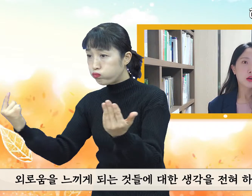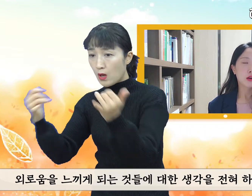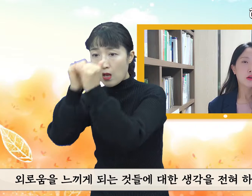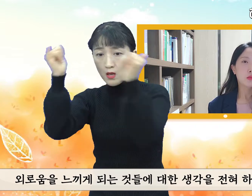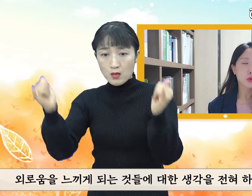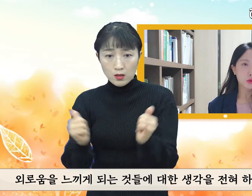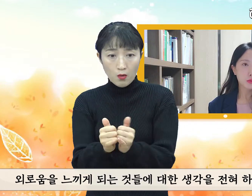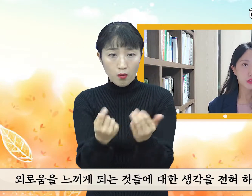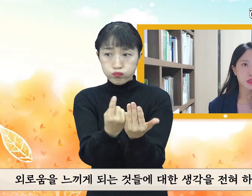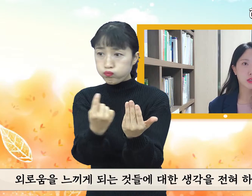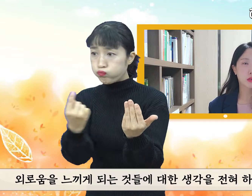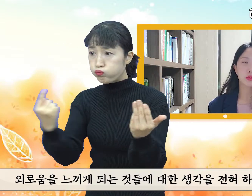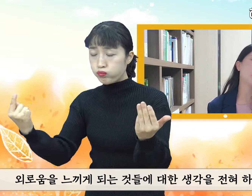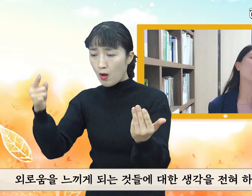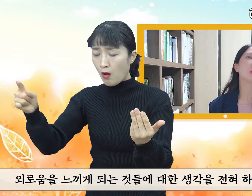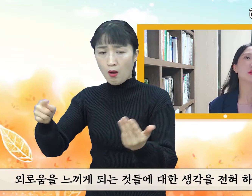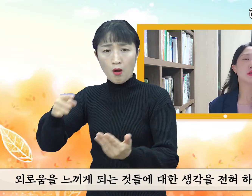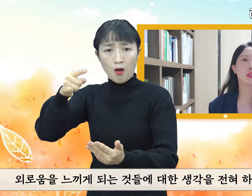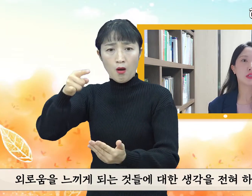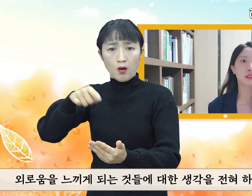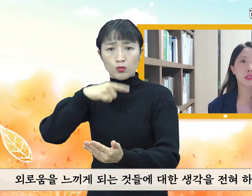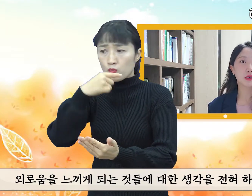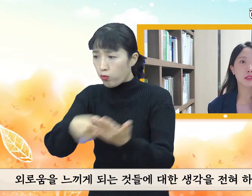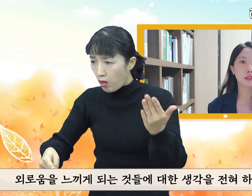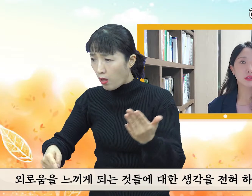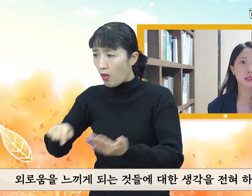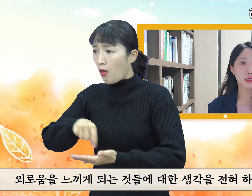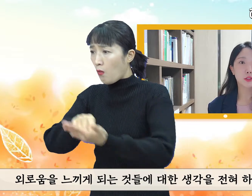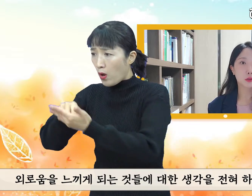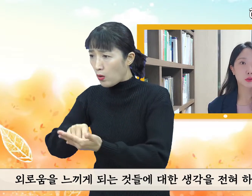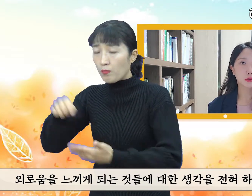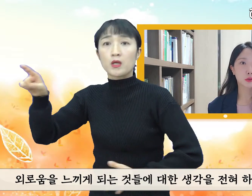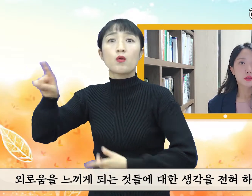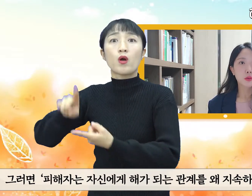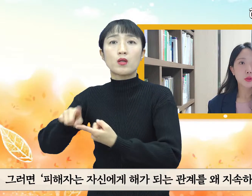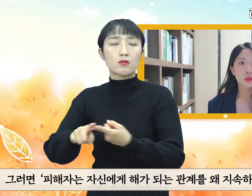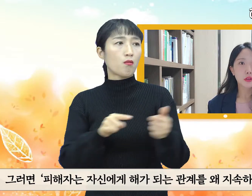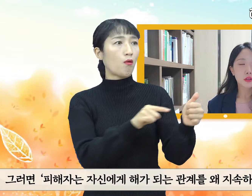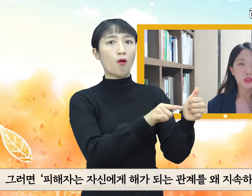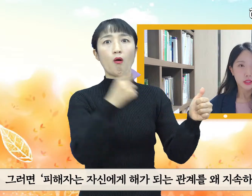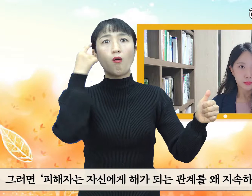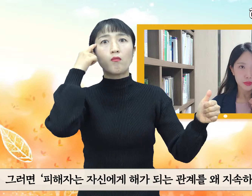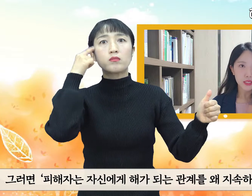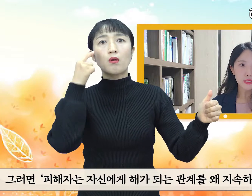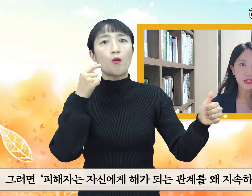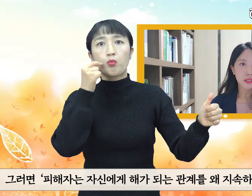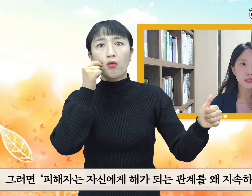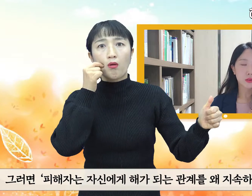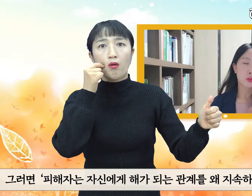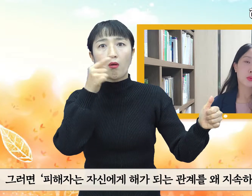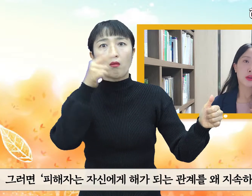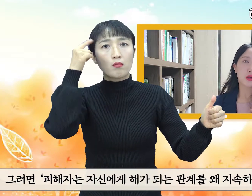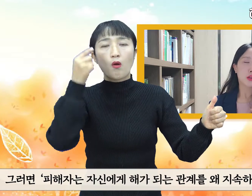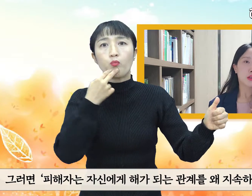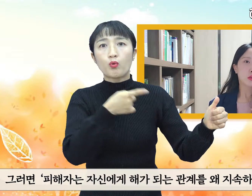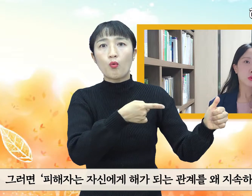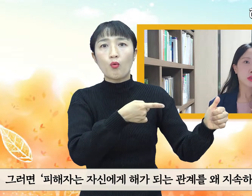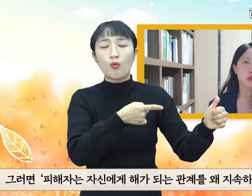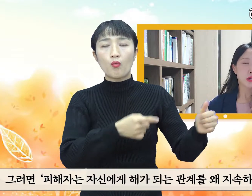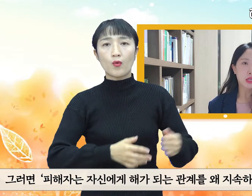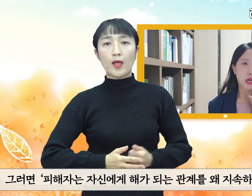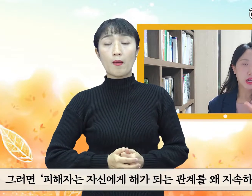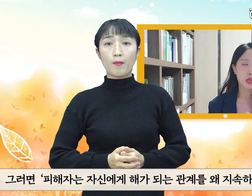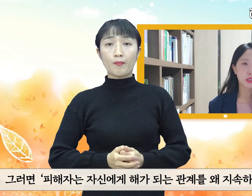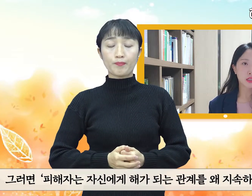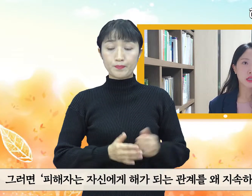저하되고 외로움을 느끼게 되고 이런 것들에 대한 생각을 하지 않는 거죠. 그러면 이 피해자는 왜